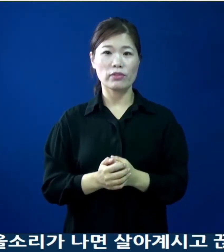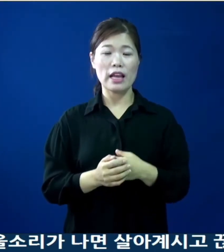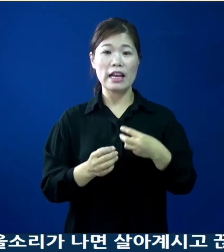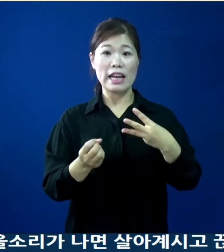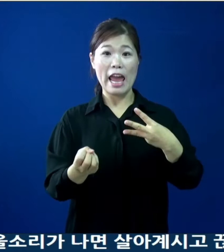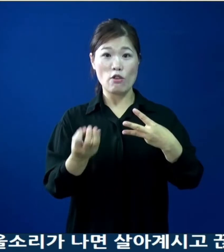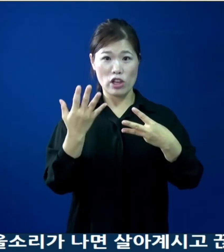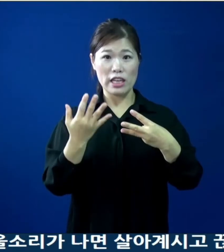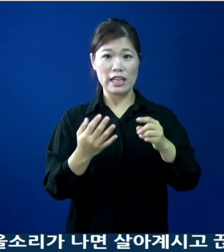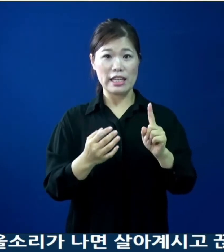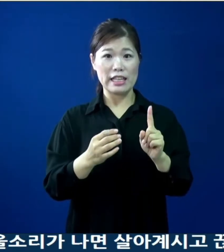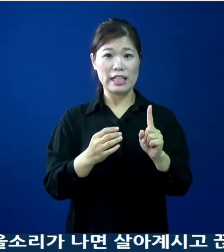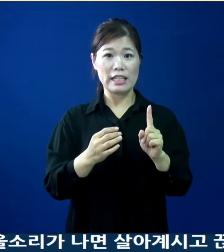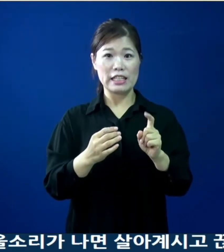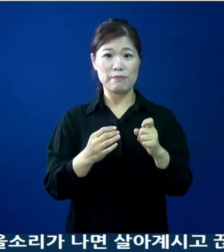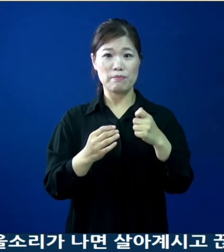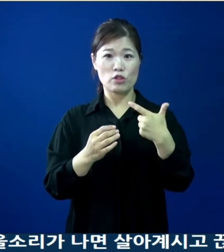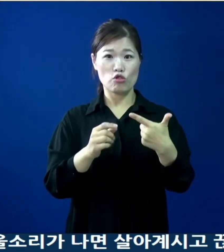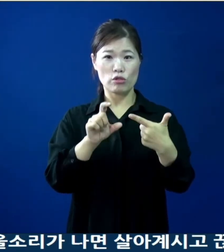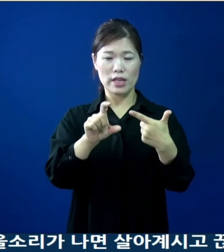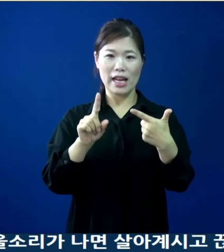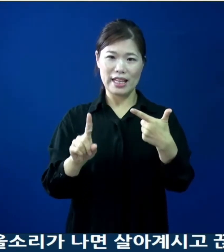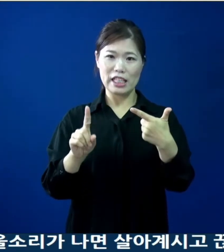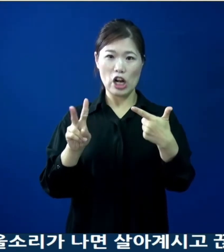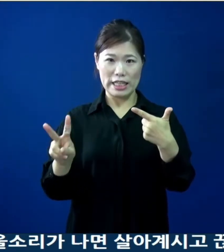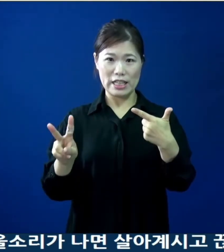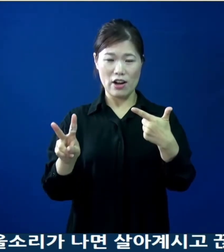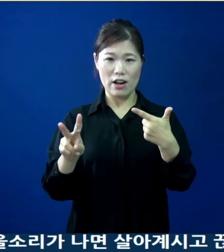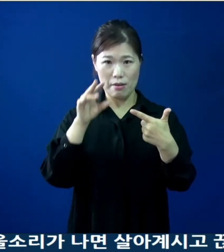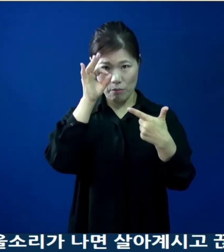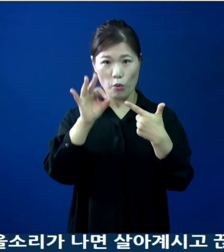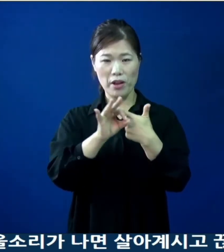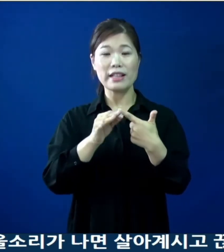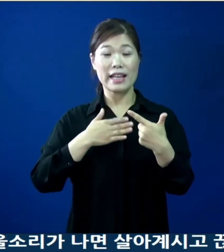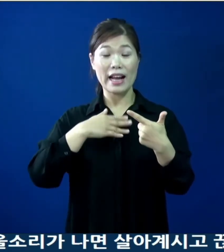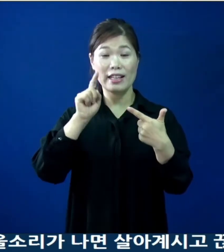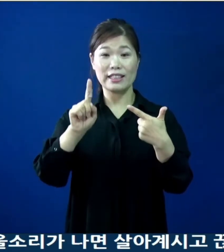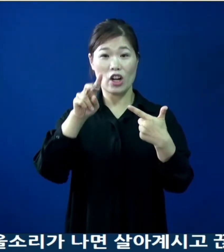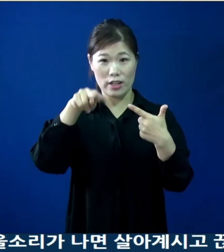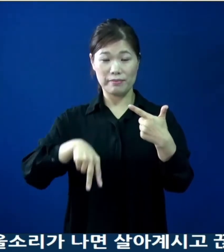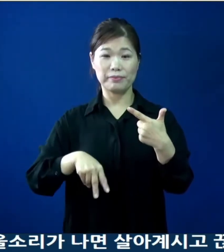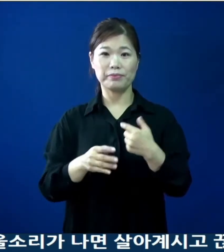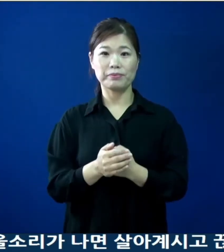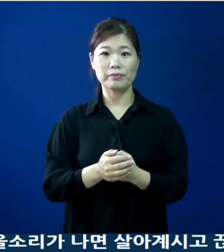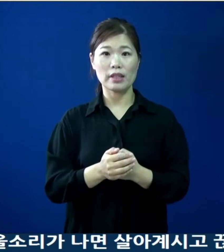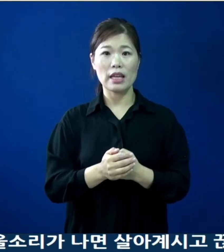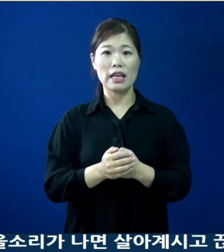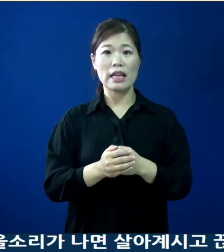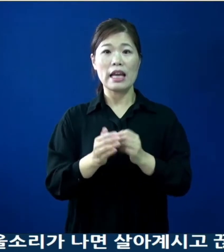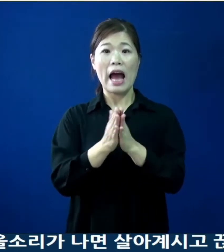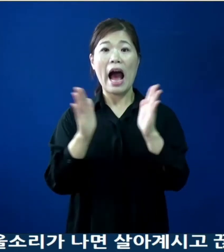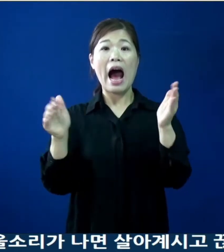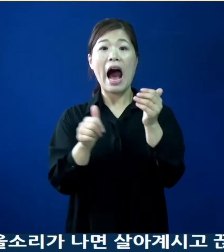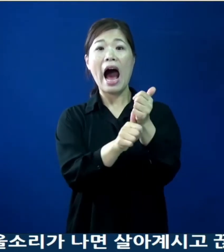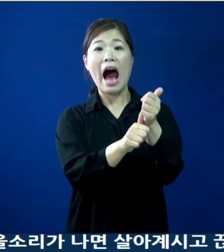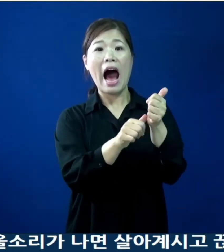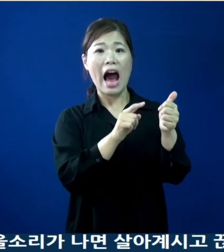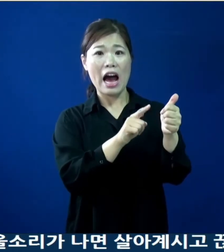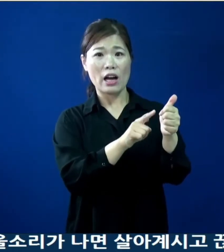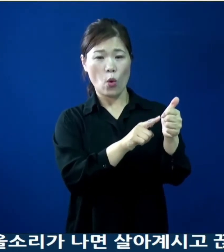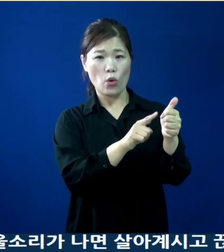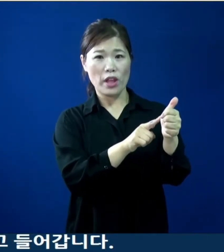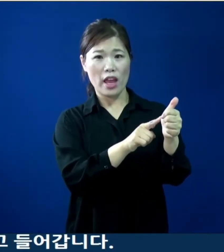레위기 16장 1절과 2절을 보십시다. 제가 1절 읽습니다. 아론의 두